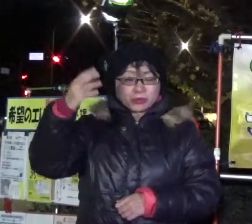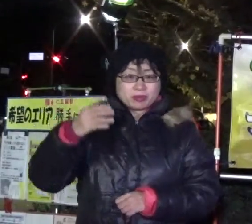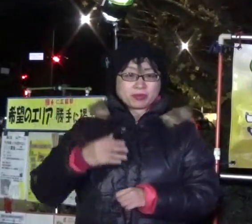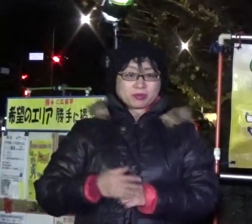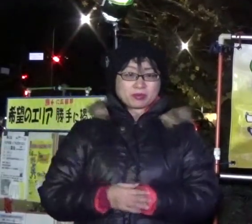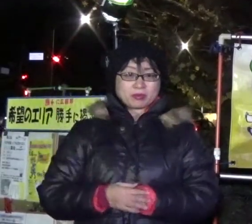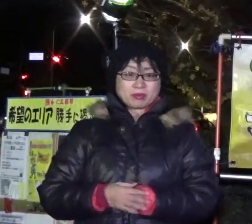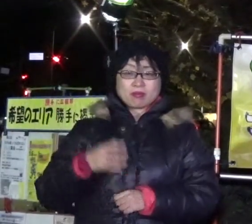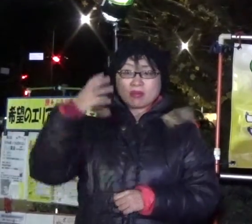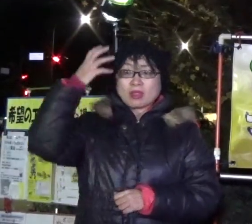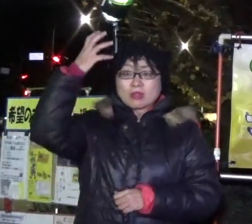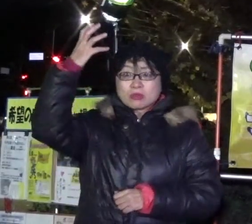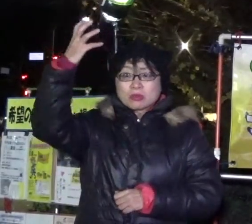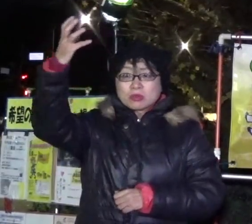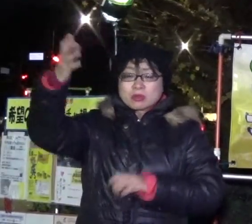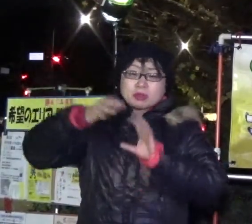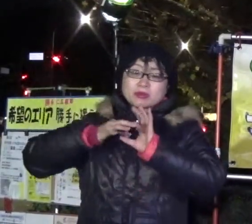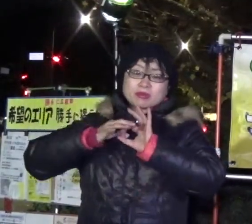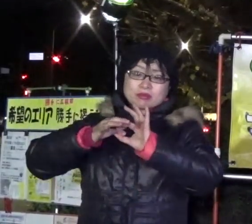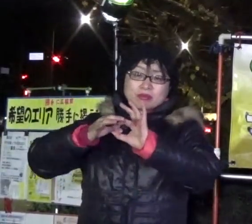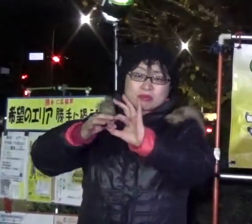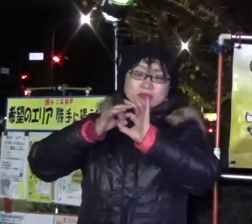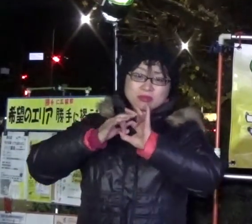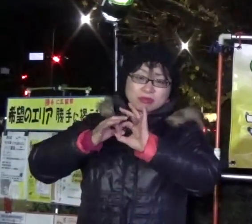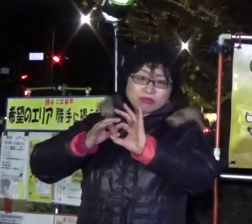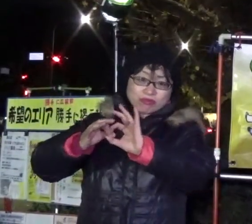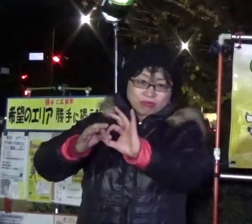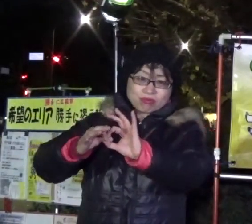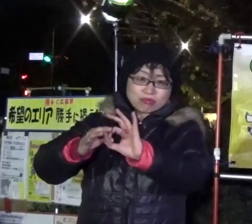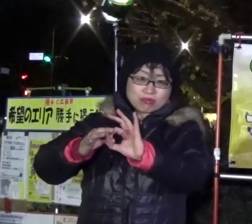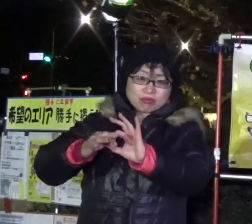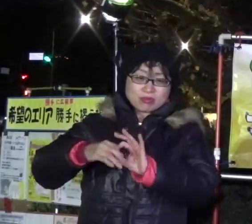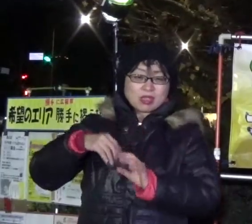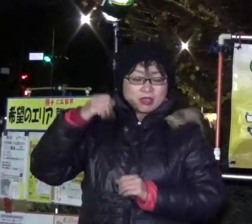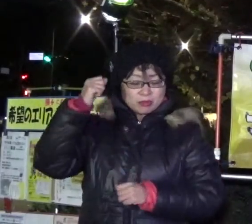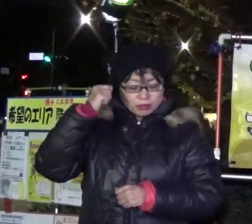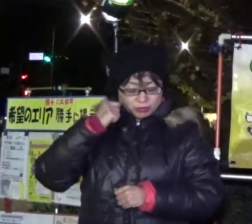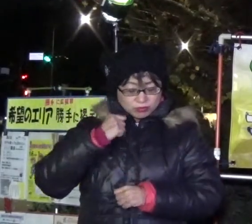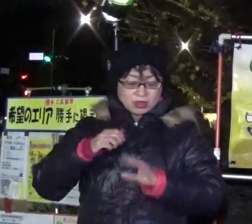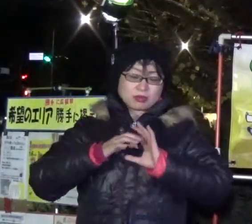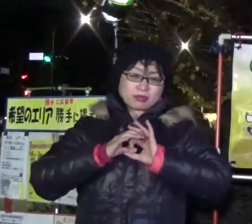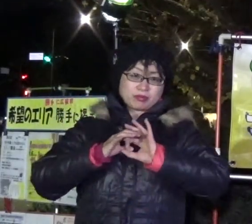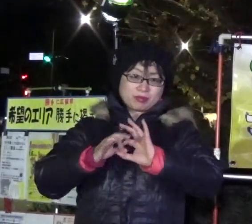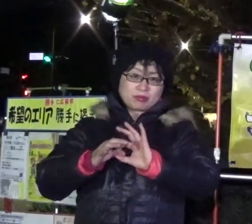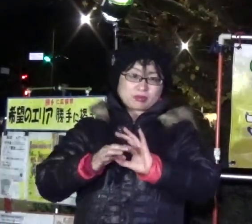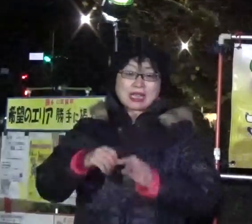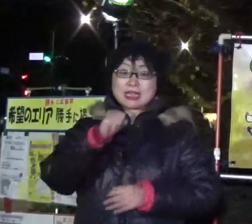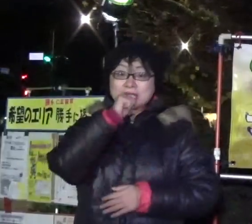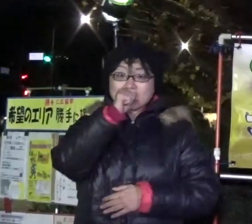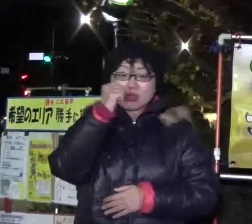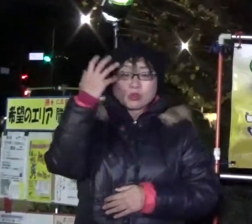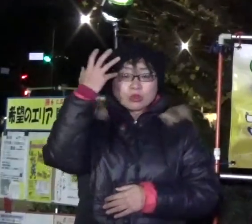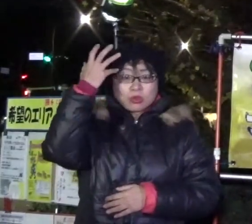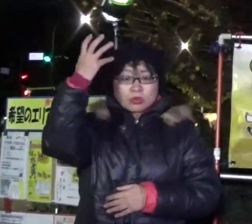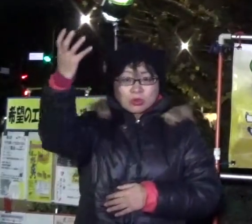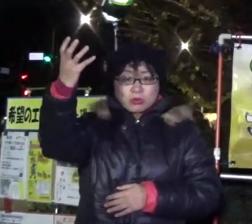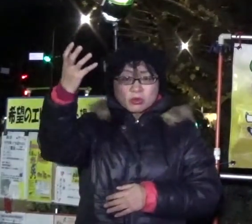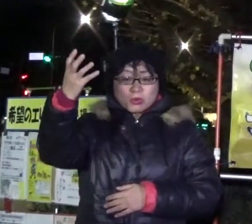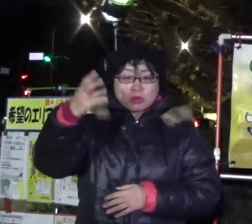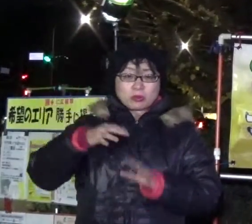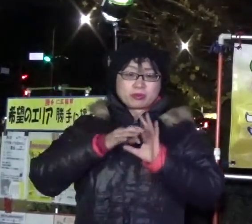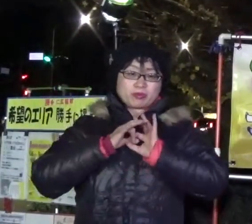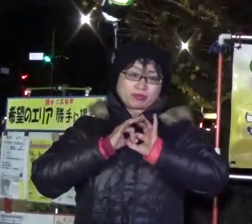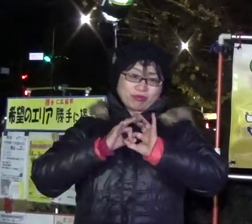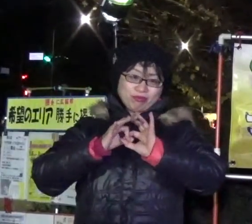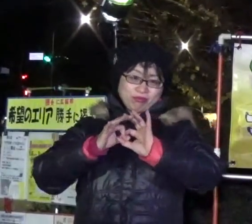ん望み続けることでしょ。望むことやめないことじゃないですか、皆さんね。えいいこと、望むことやめないことじゃないですか、皆